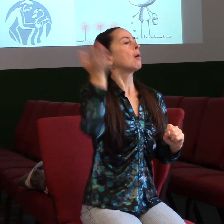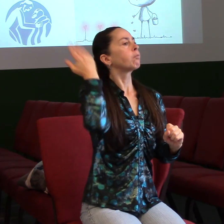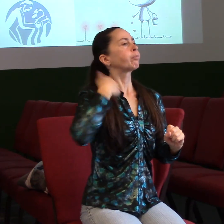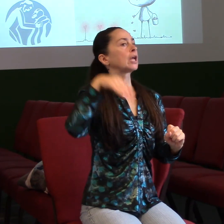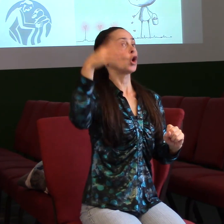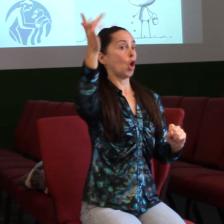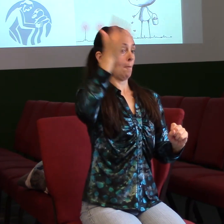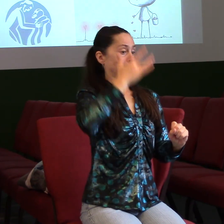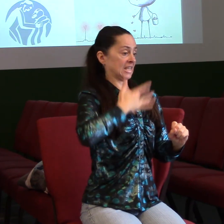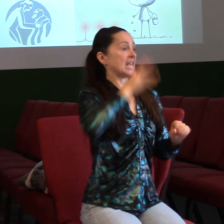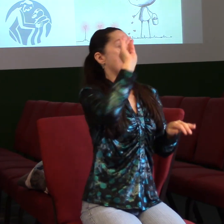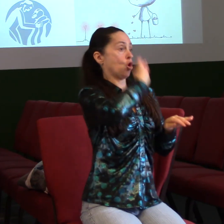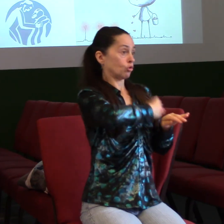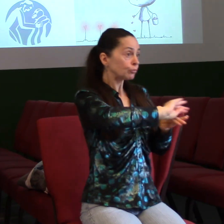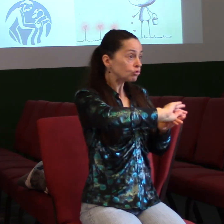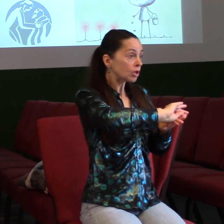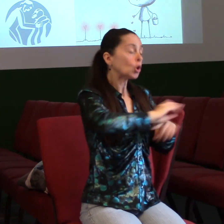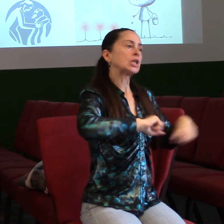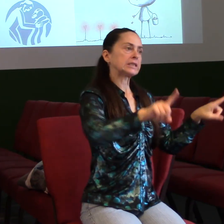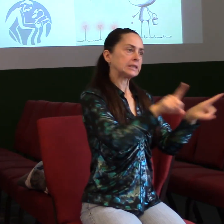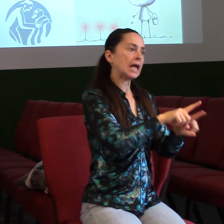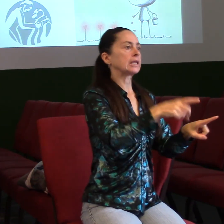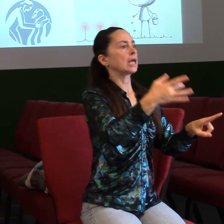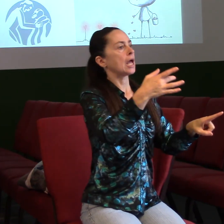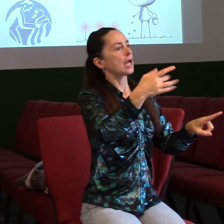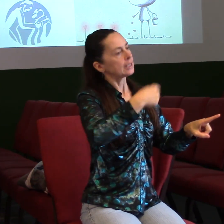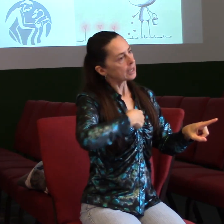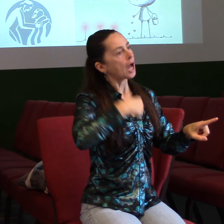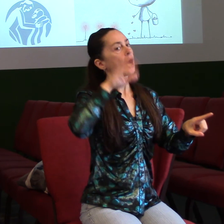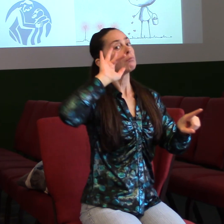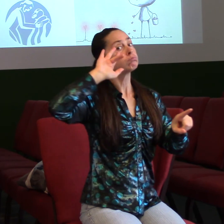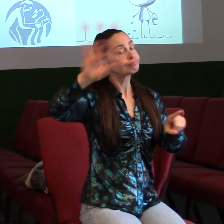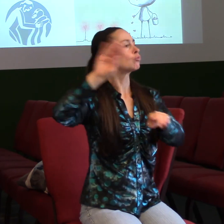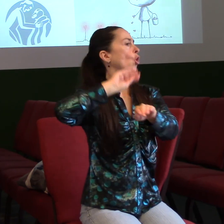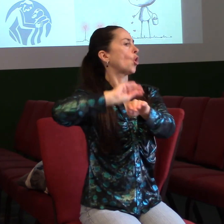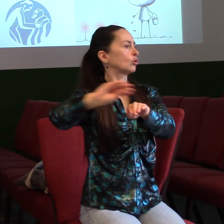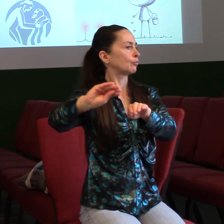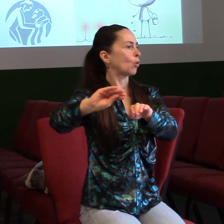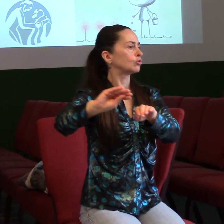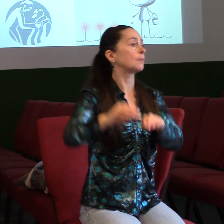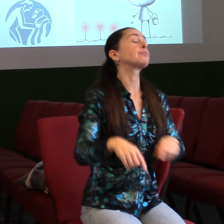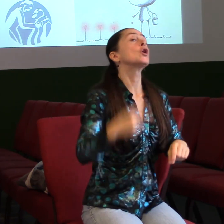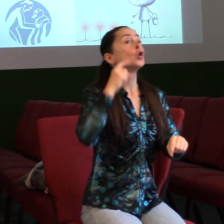mě v tom je velkým příkladem Toma Hasmanda. Já jsem totiž přišel na jedno velké tajemství. A proč tu Tomáš není?